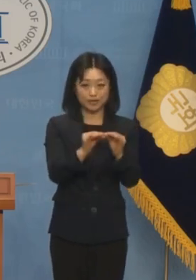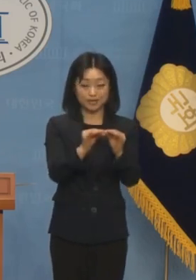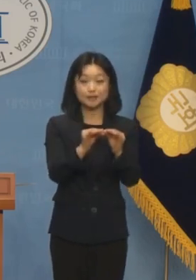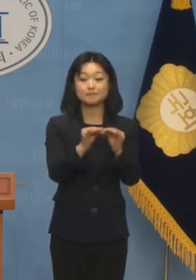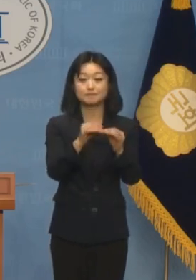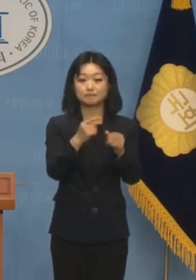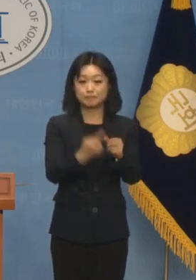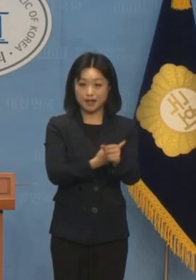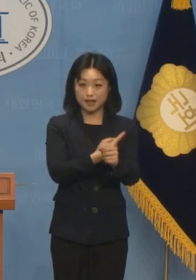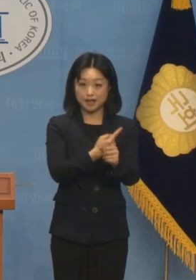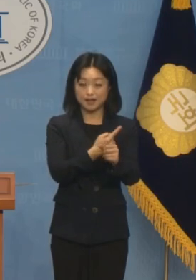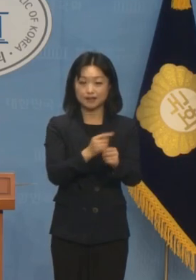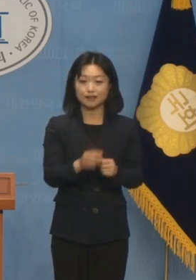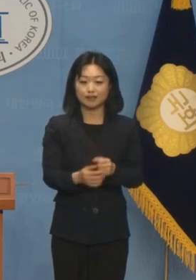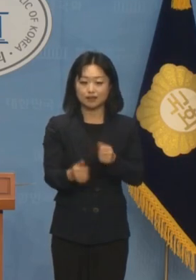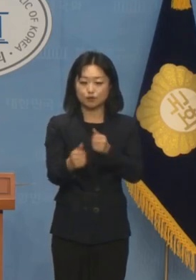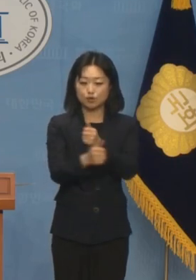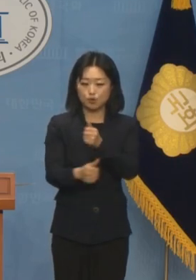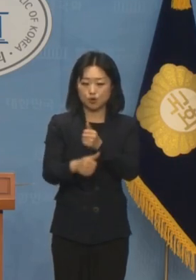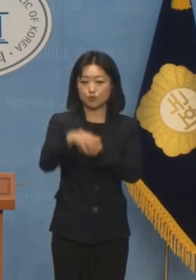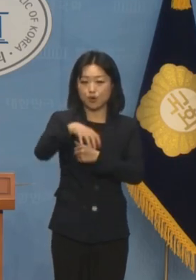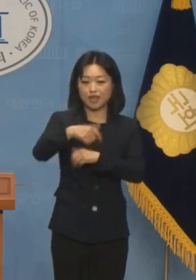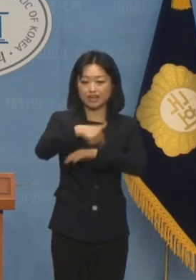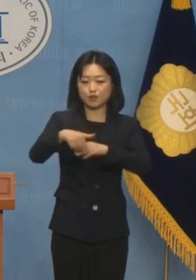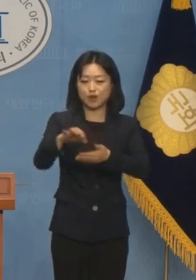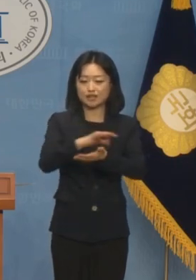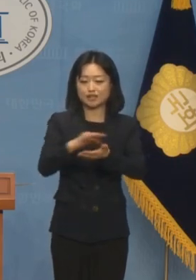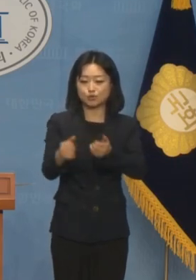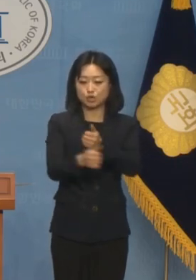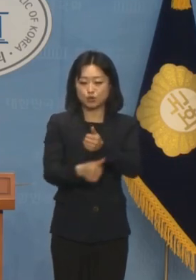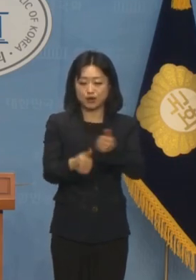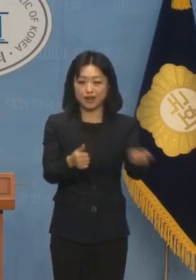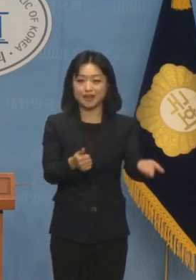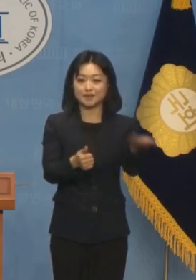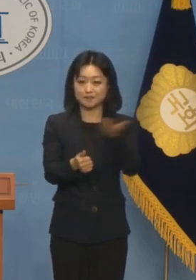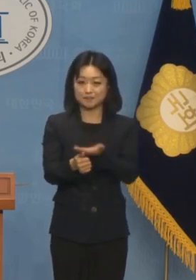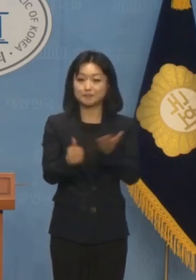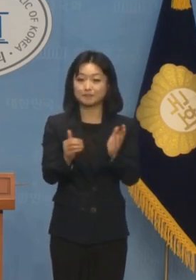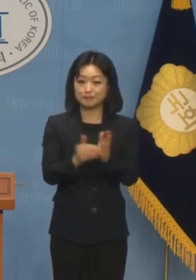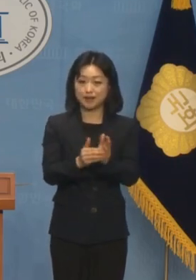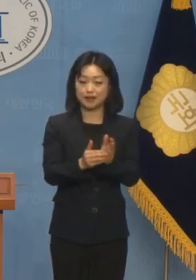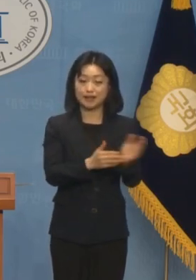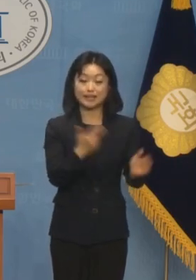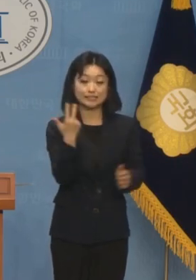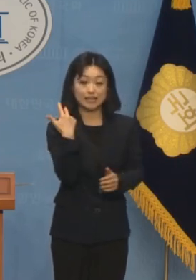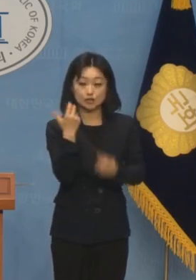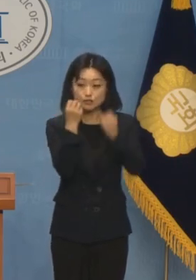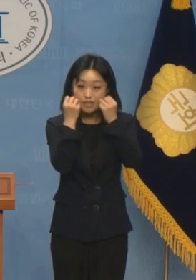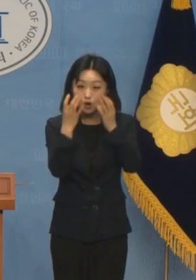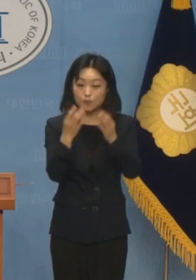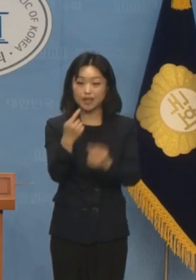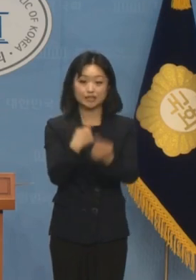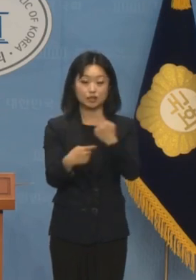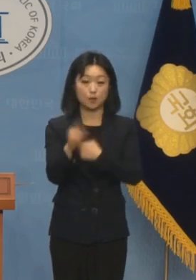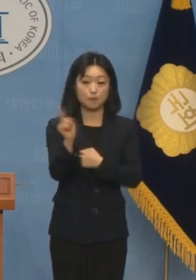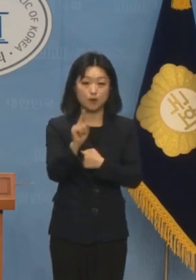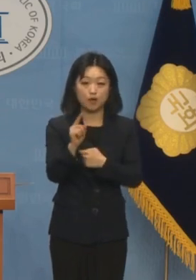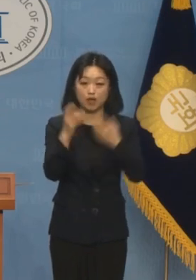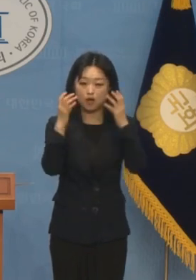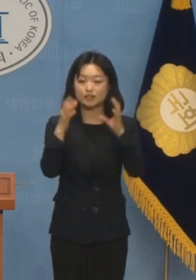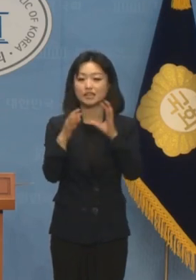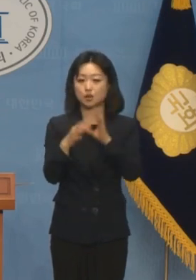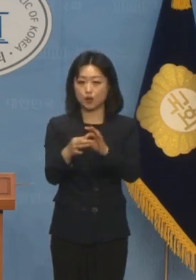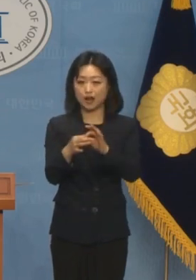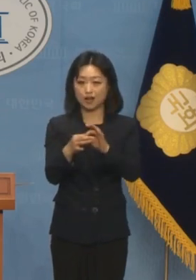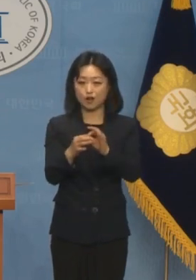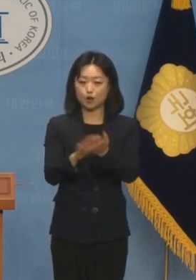성립되어 소관위원회인 기획재정위원회로 회부되었습니다. 지난주 새롭게 공개된 청원은 어린이 관련